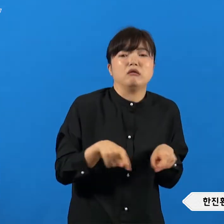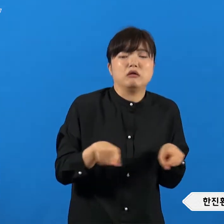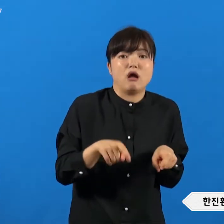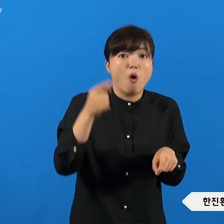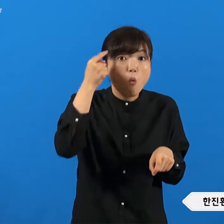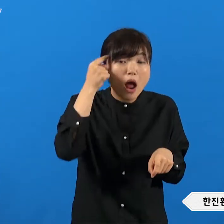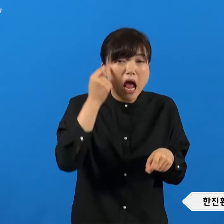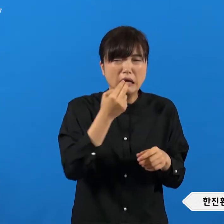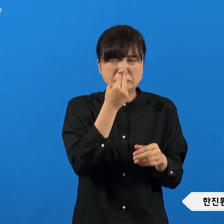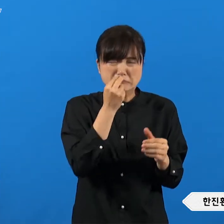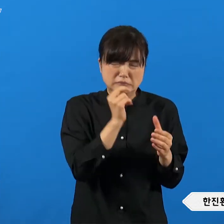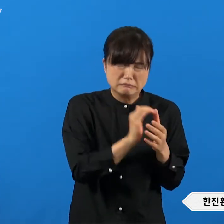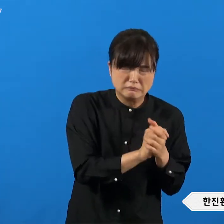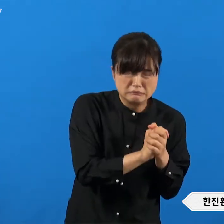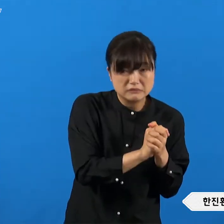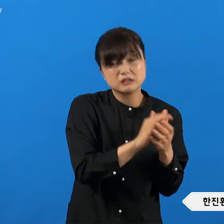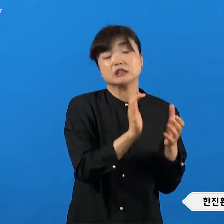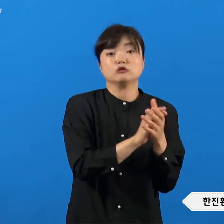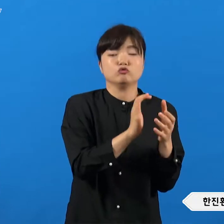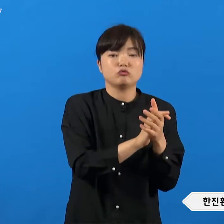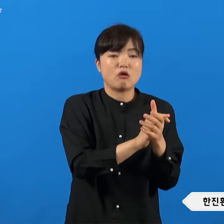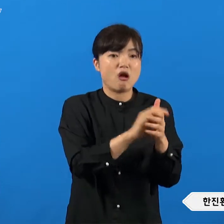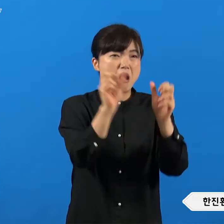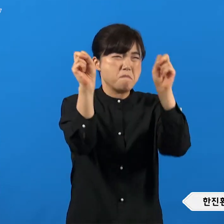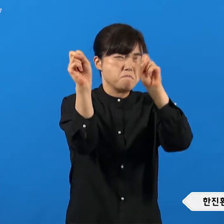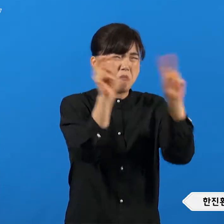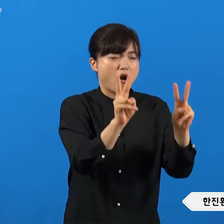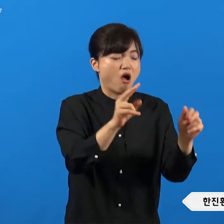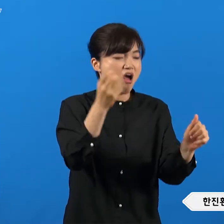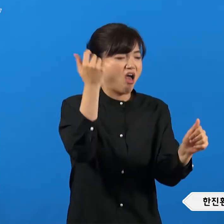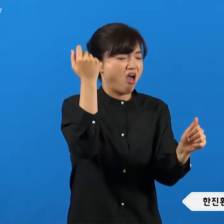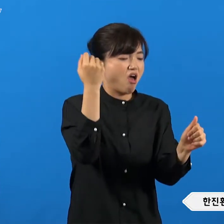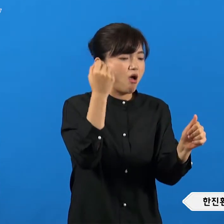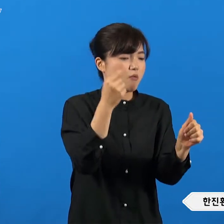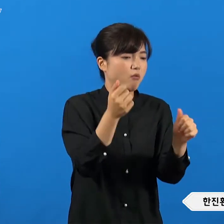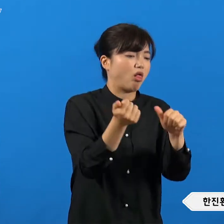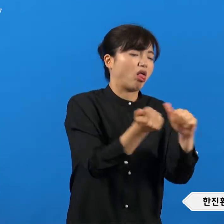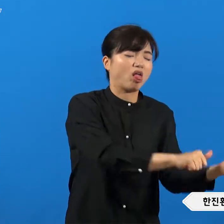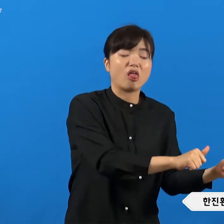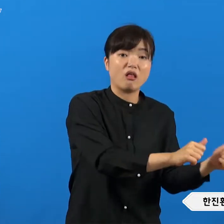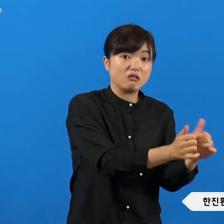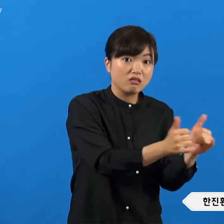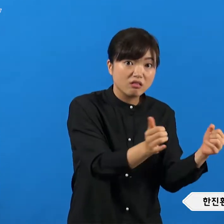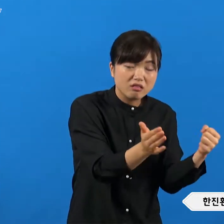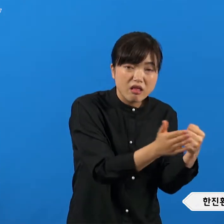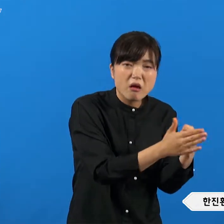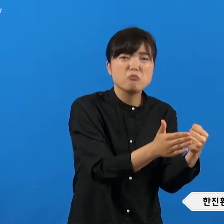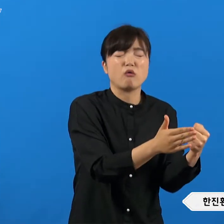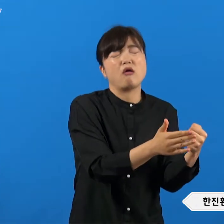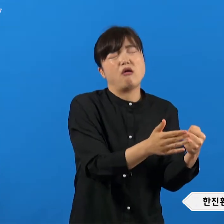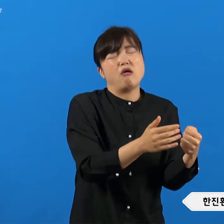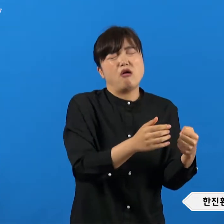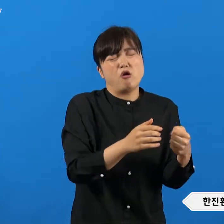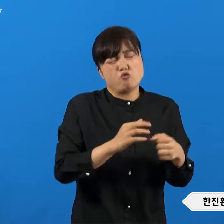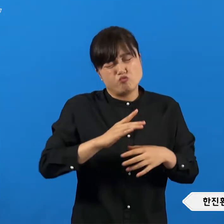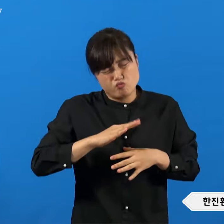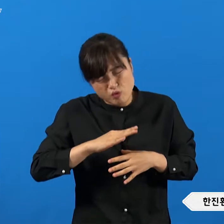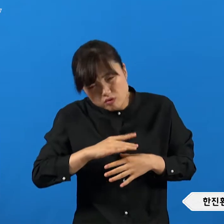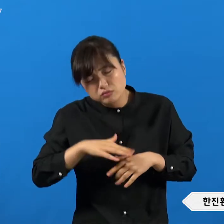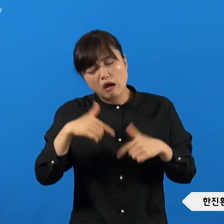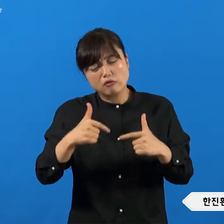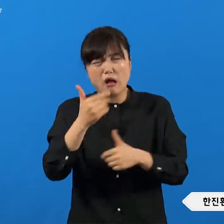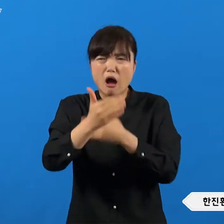자기 절친한 친구 하나가 벼락에 맞아 죽은 일이 있었는데 그것 때문에 두려움이 더 심해졌습니다.